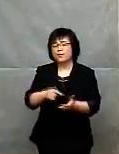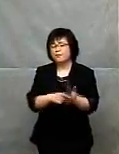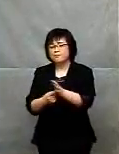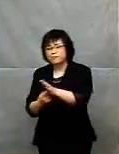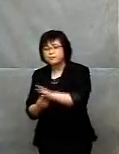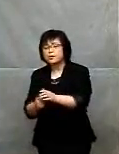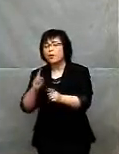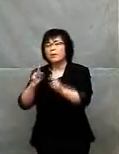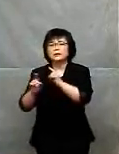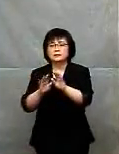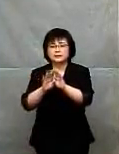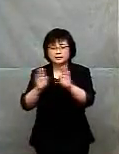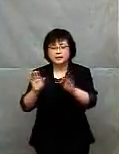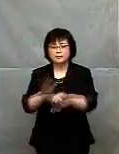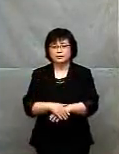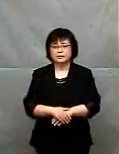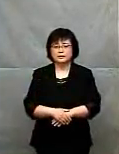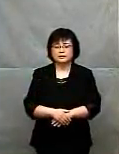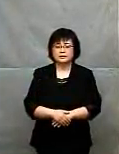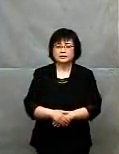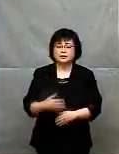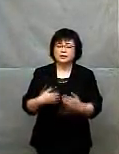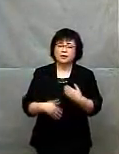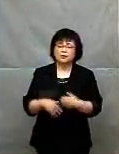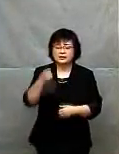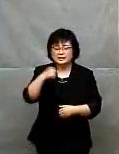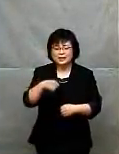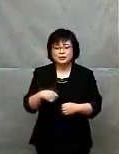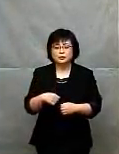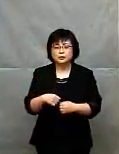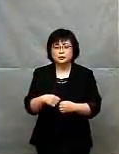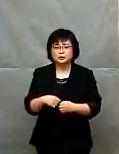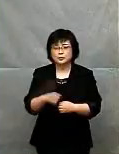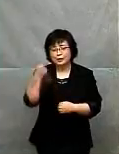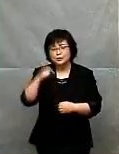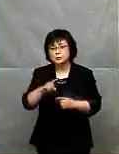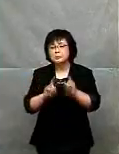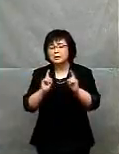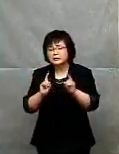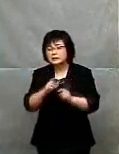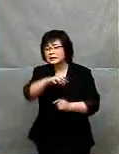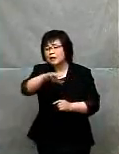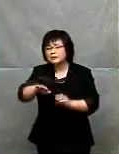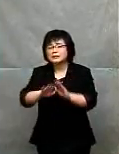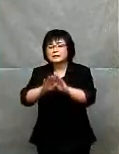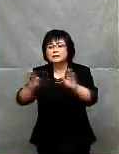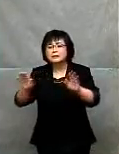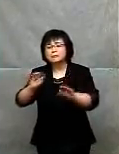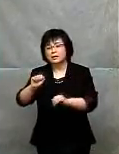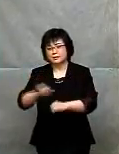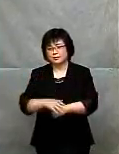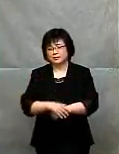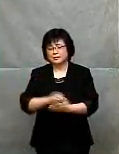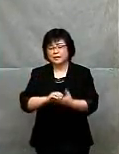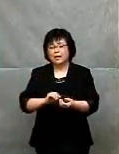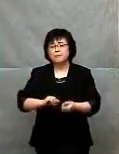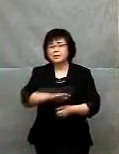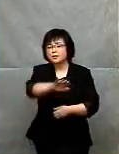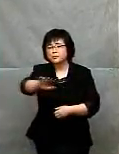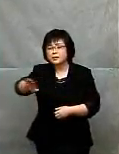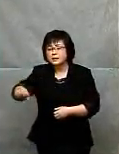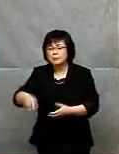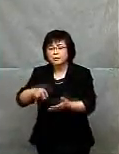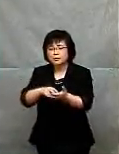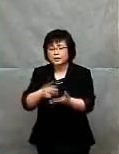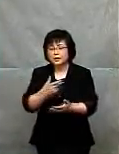ます。楽しい夏の祭りイベントが各地で行われますので、県民の皆様にもぜひ足をお運